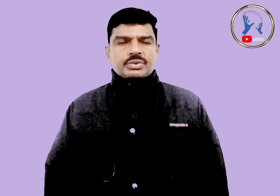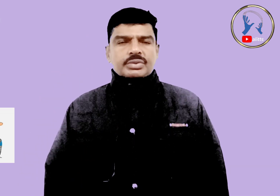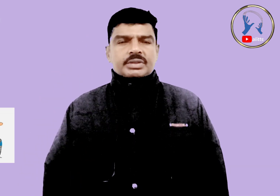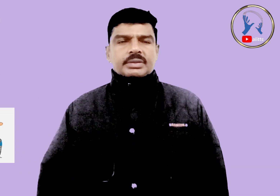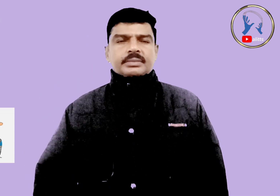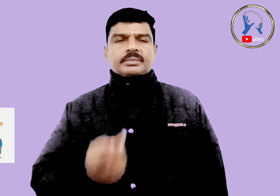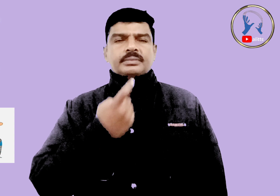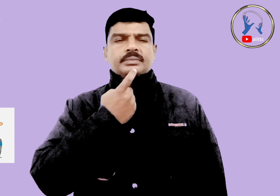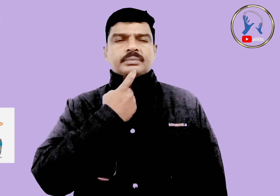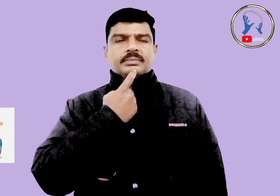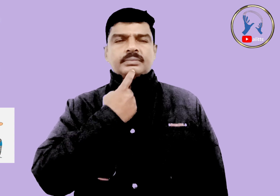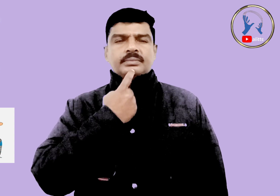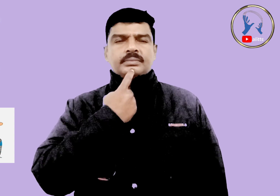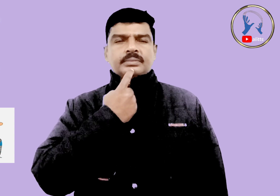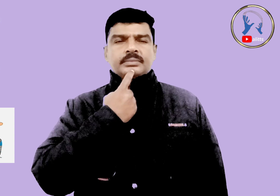झूठ,